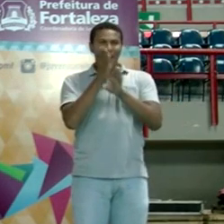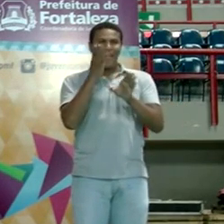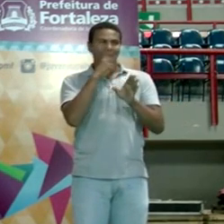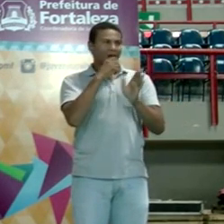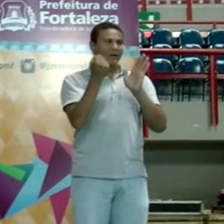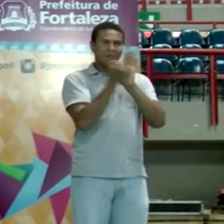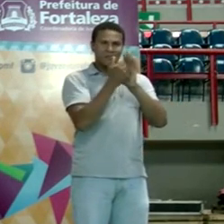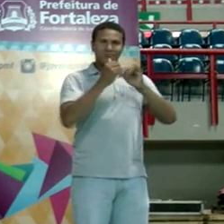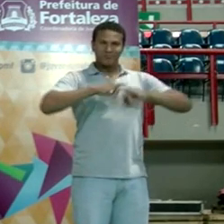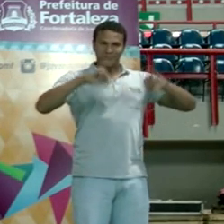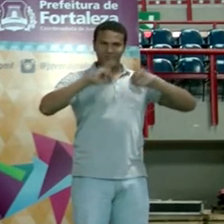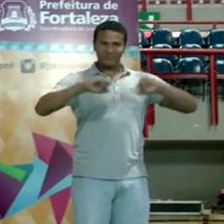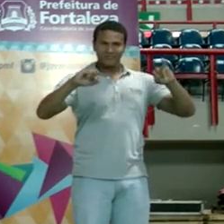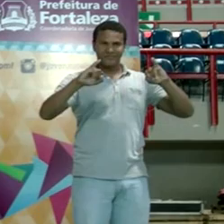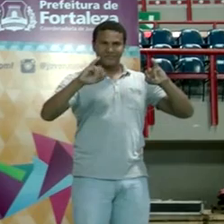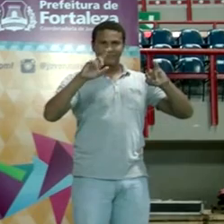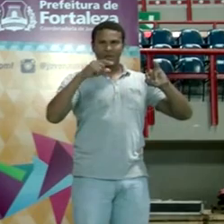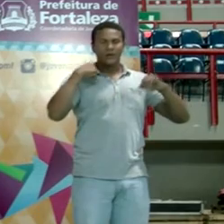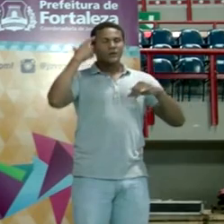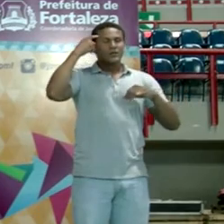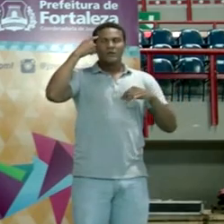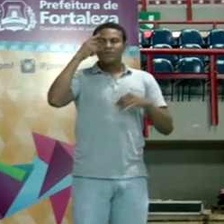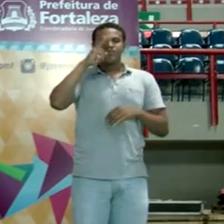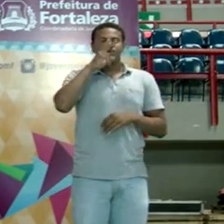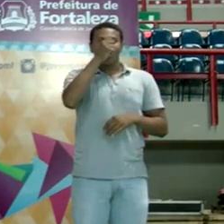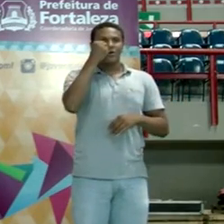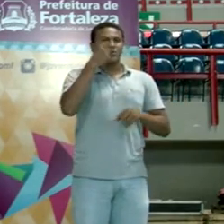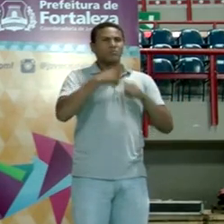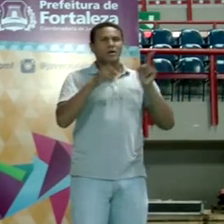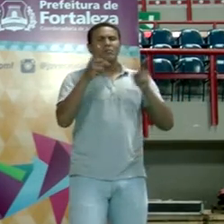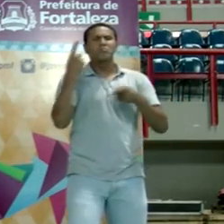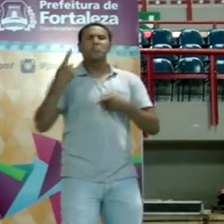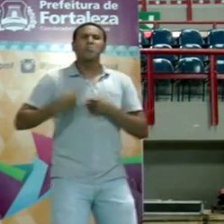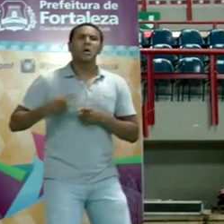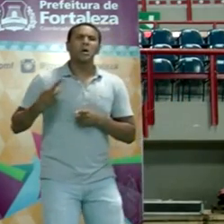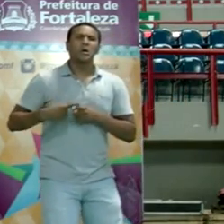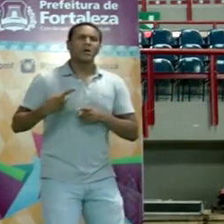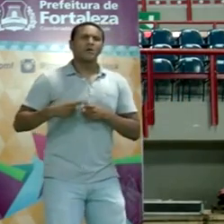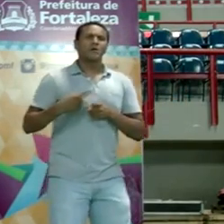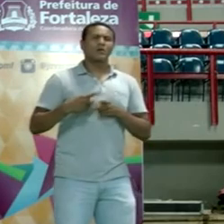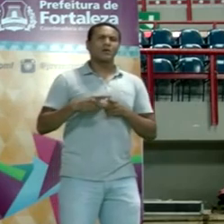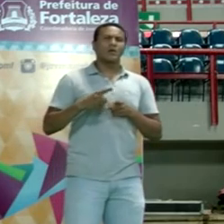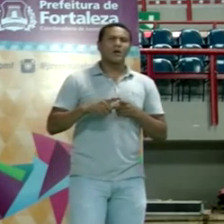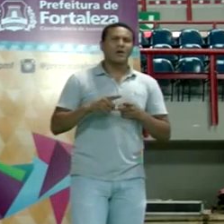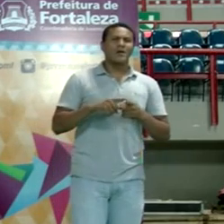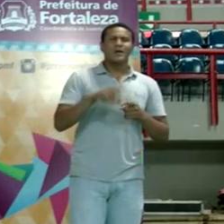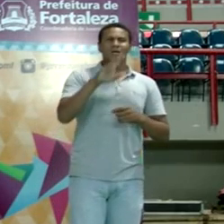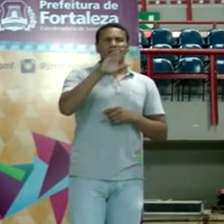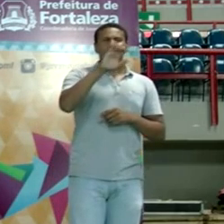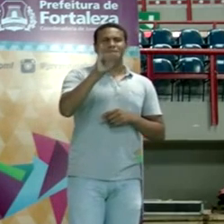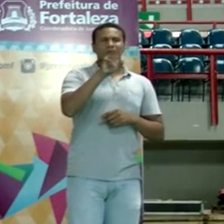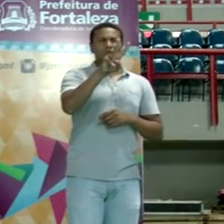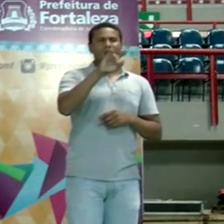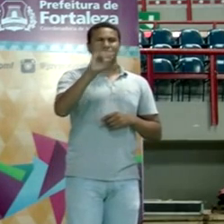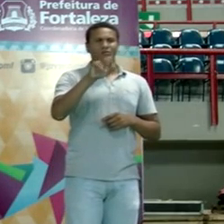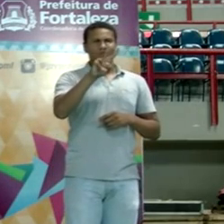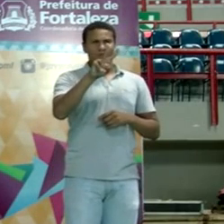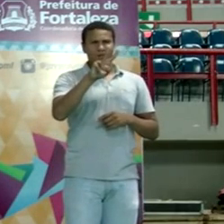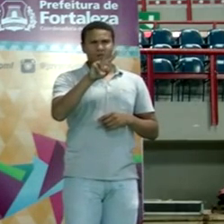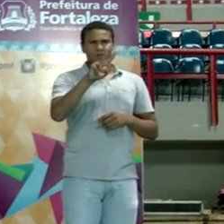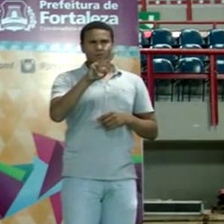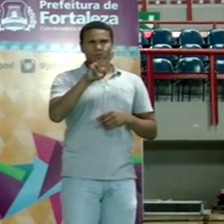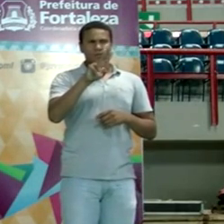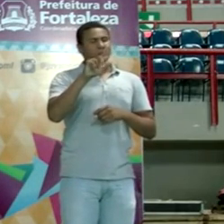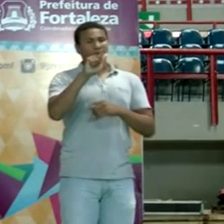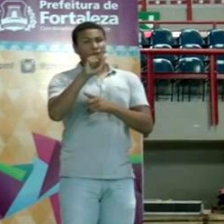O poder da propaganda, ele é sensacional. E por que Getúlio Vargas criou uma imagem de pai dos pobres? Porque durante